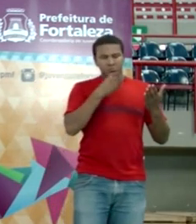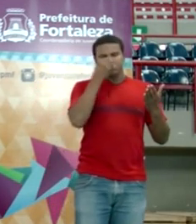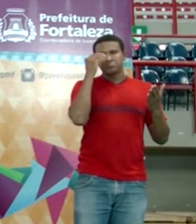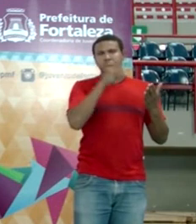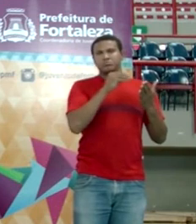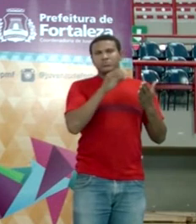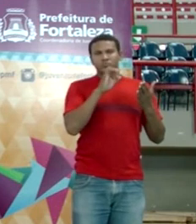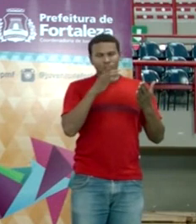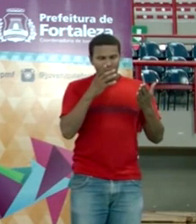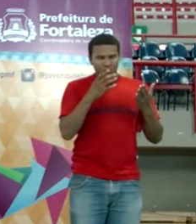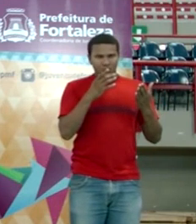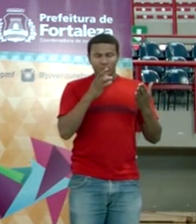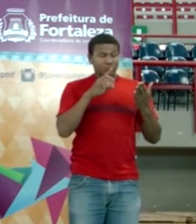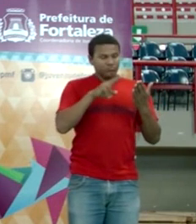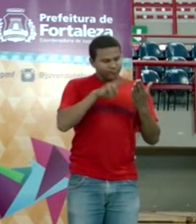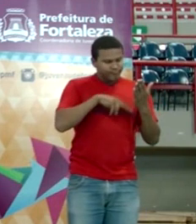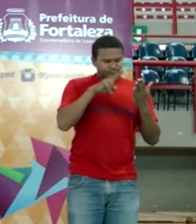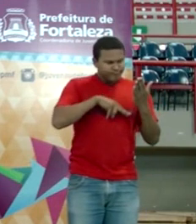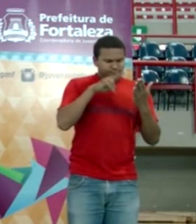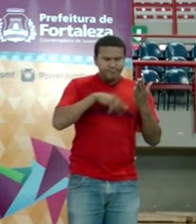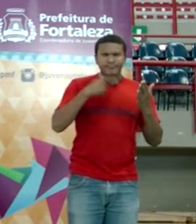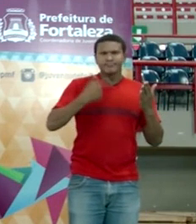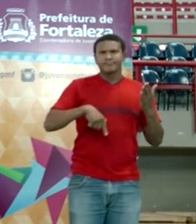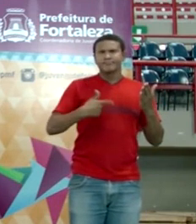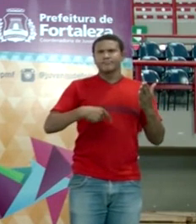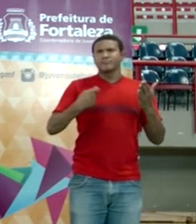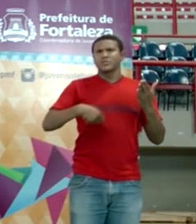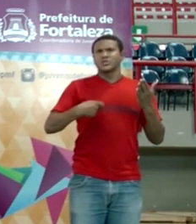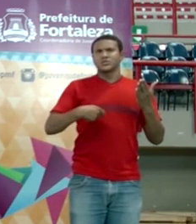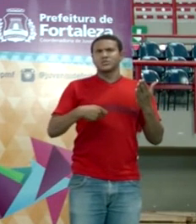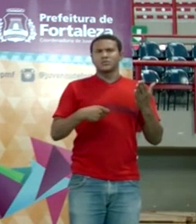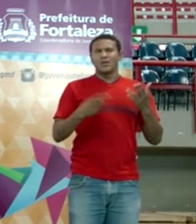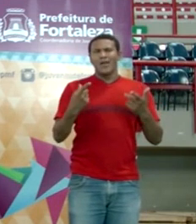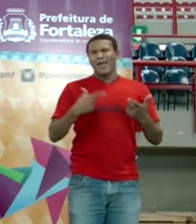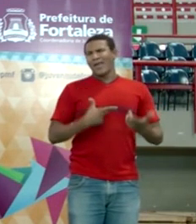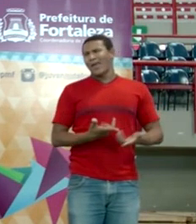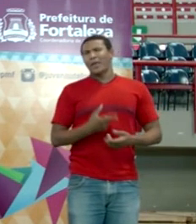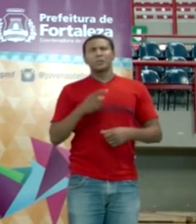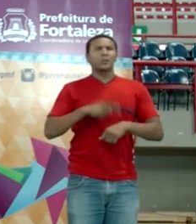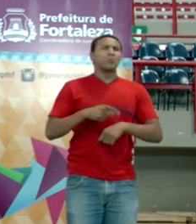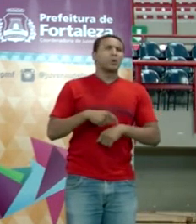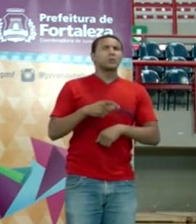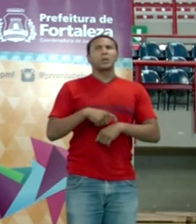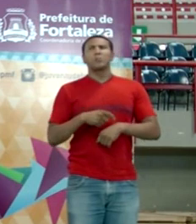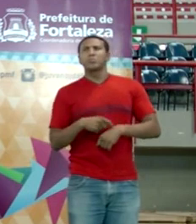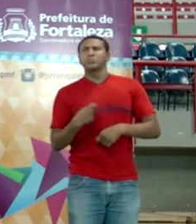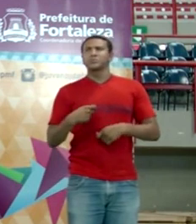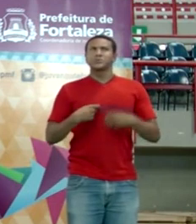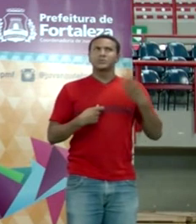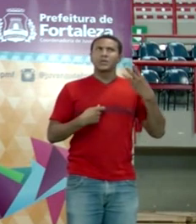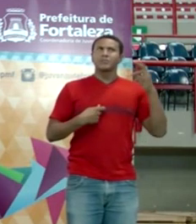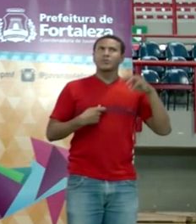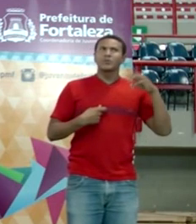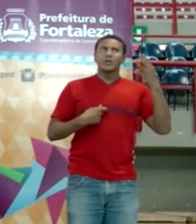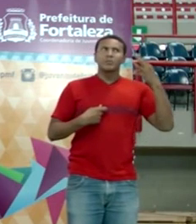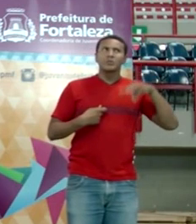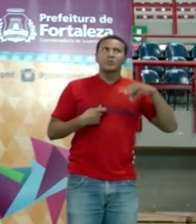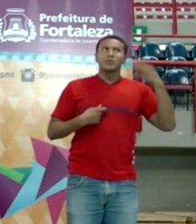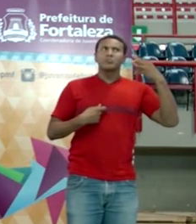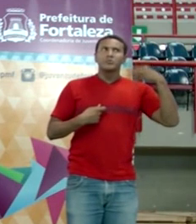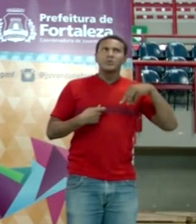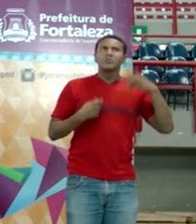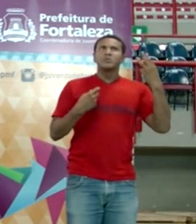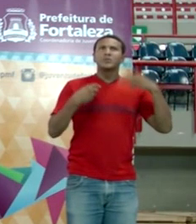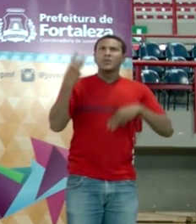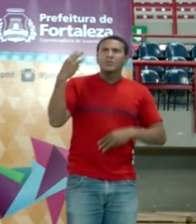você lê, você tem que ler umas 3 vezes. Aí vocês se estressam muito com esse negócio de tempo. Eu tenho que ter 3 minutos, tenho que ter 3 minutos para ler a questão,